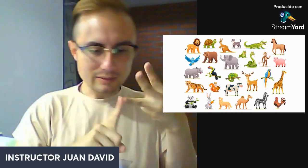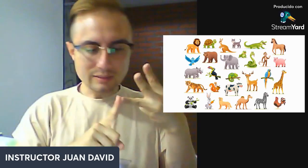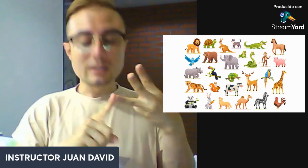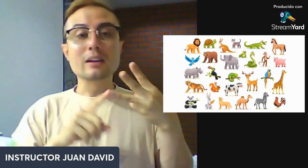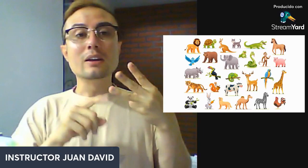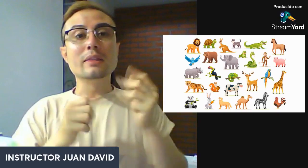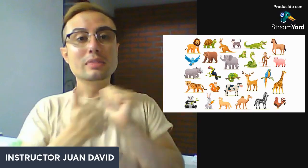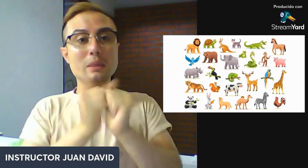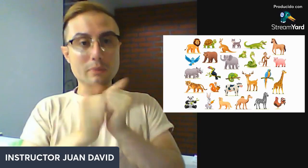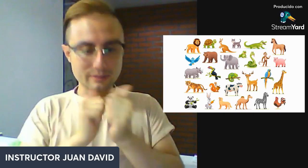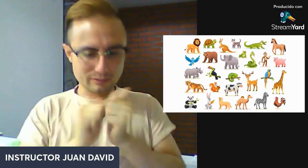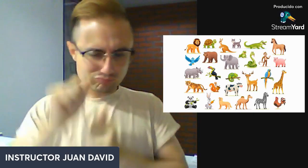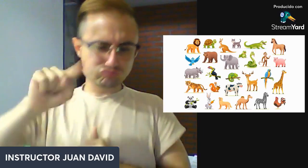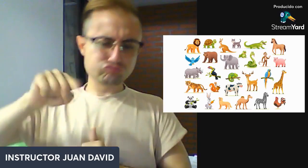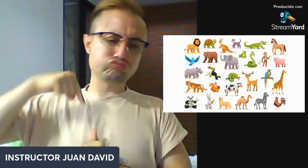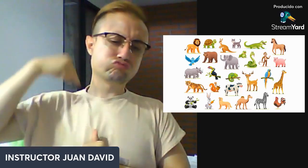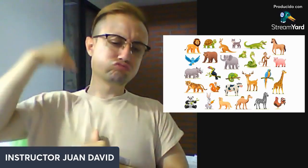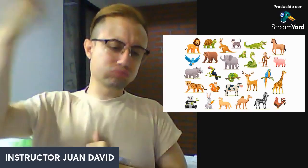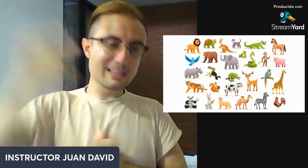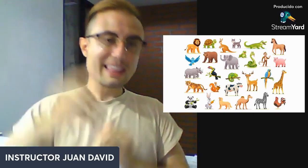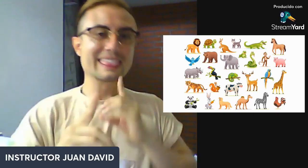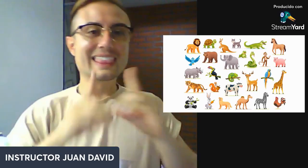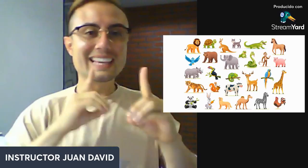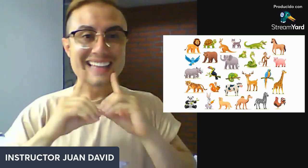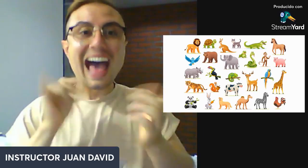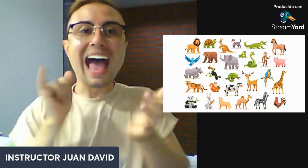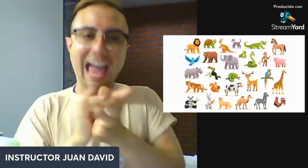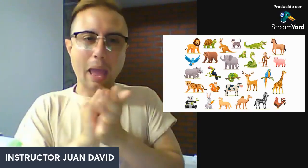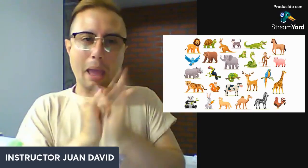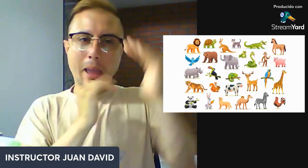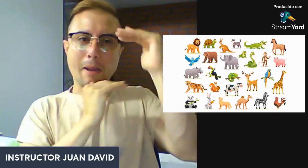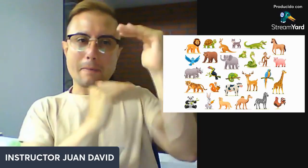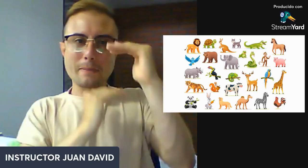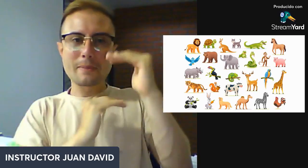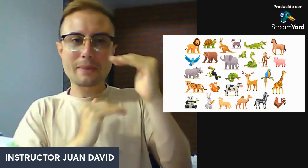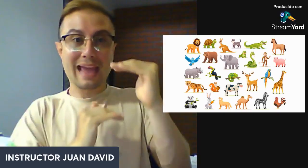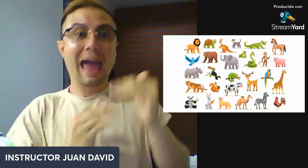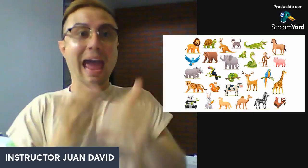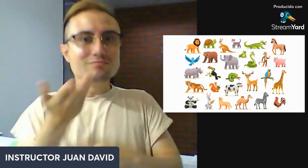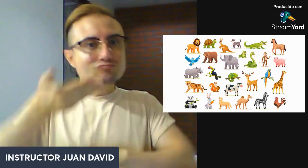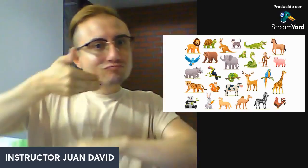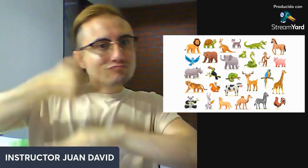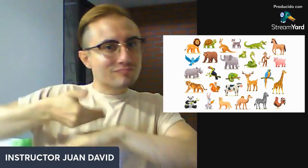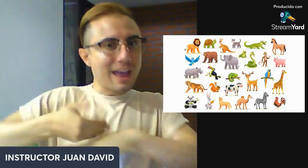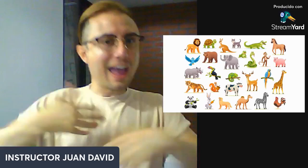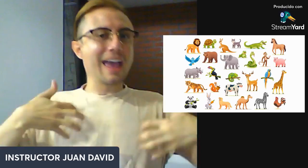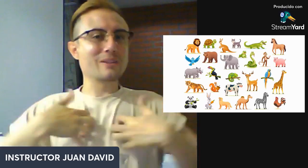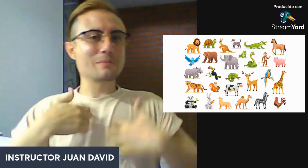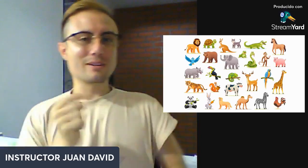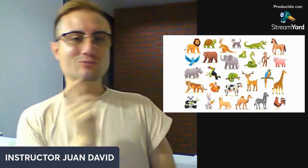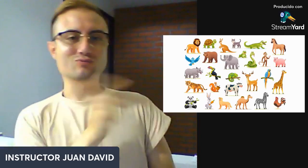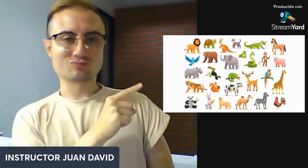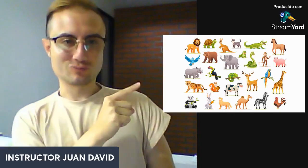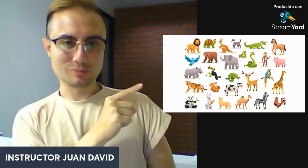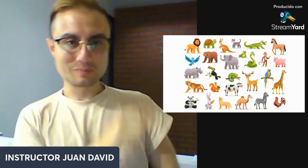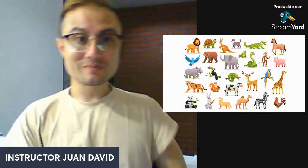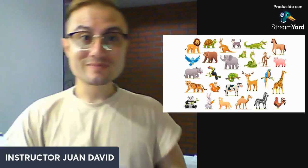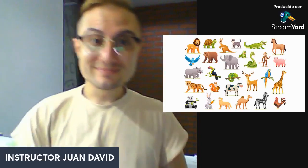los países. Para dentro de 15 días tenemos deporte, ¿sí? Y así mismo pues